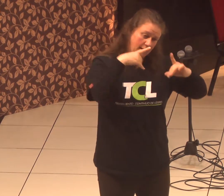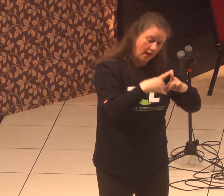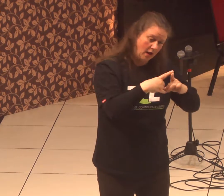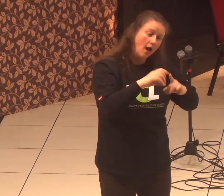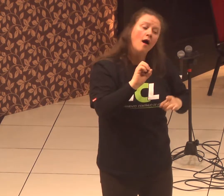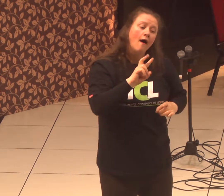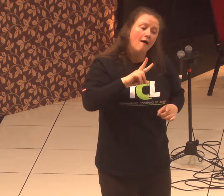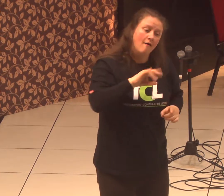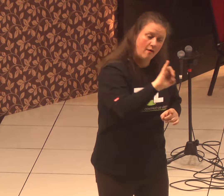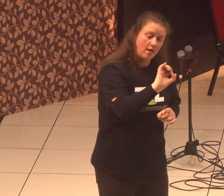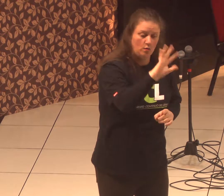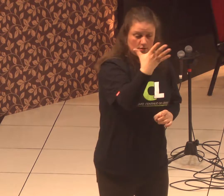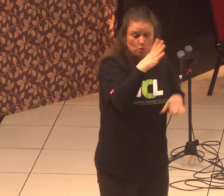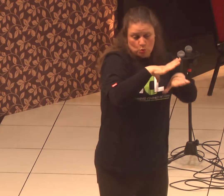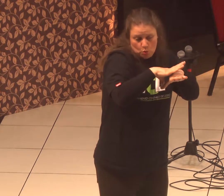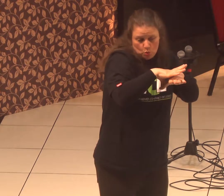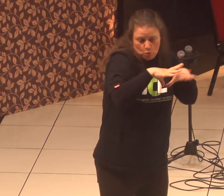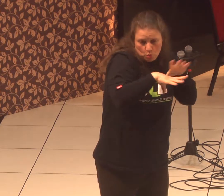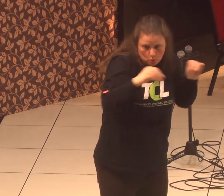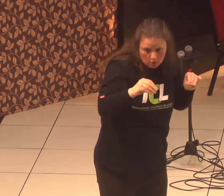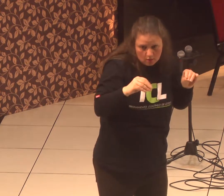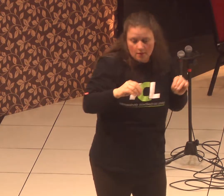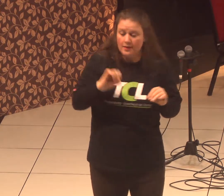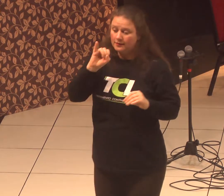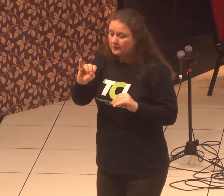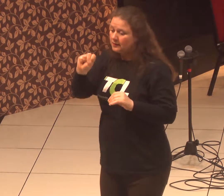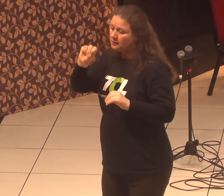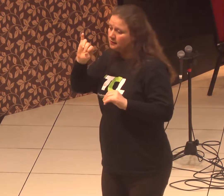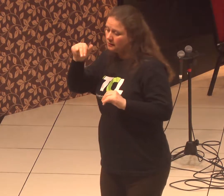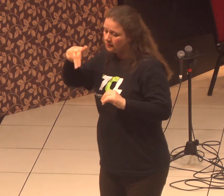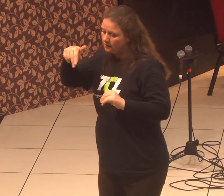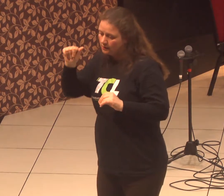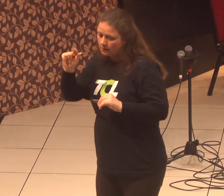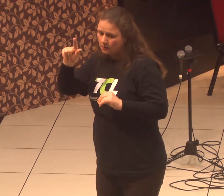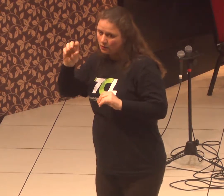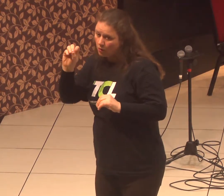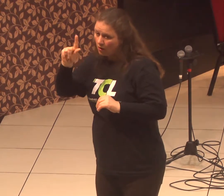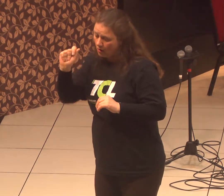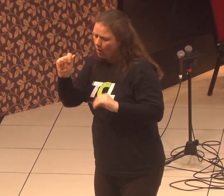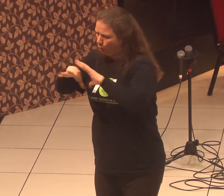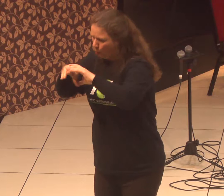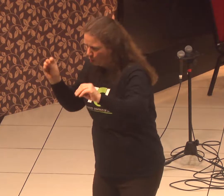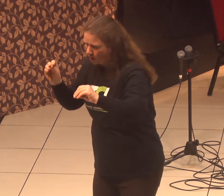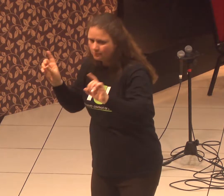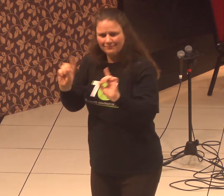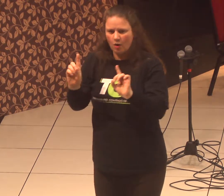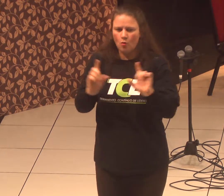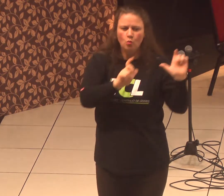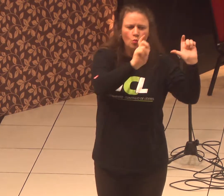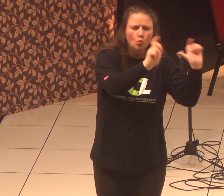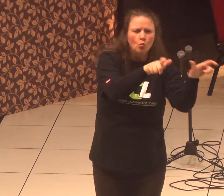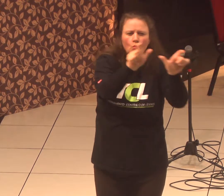disse, se você estiver na sinagoga, ministrem cura. Jesus está dizendo aqui, por onde forem. Por onde